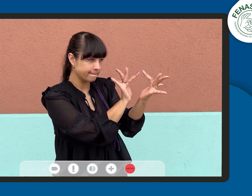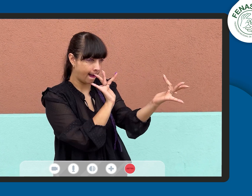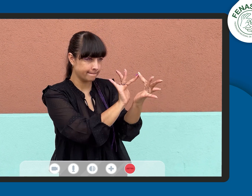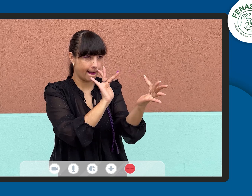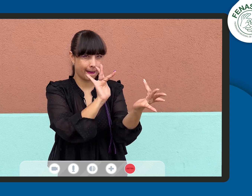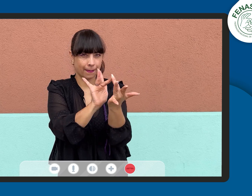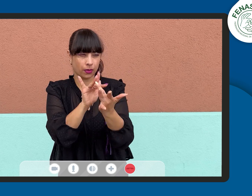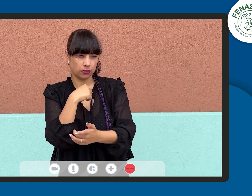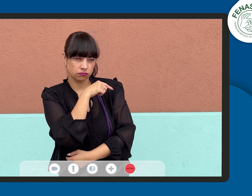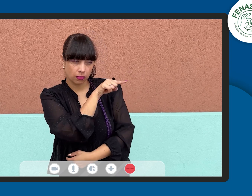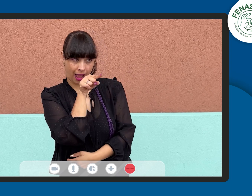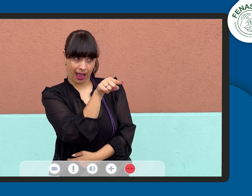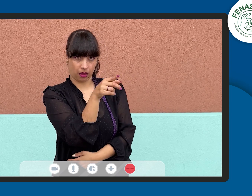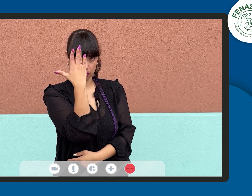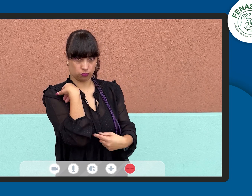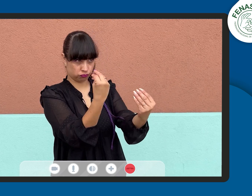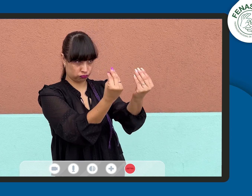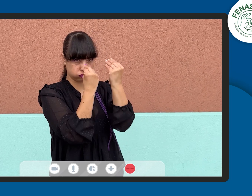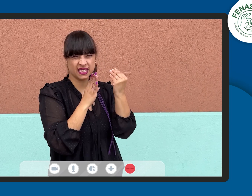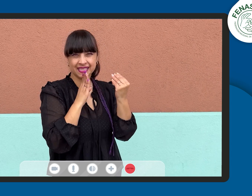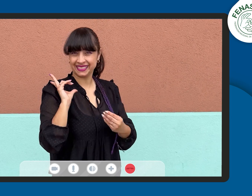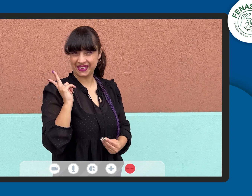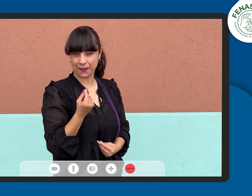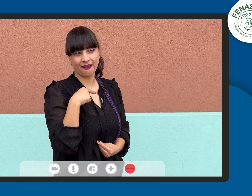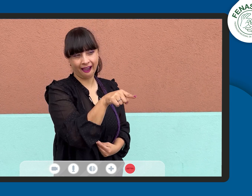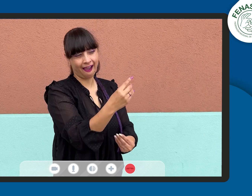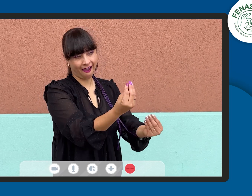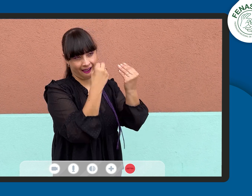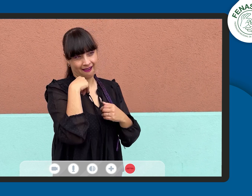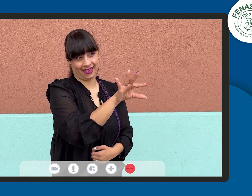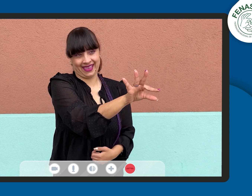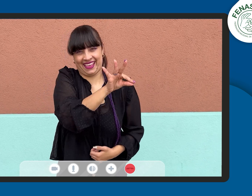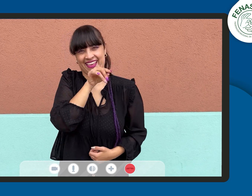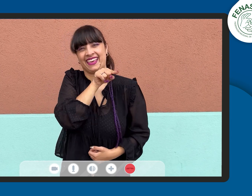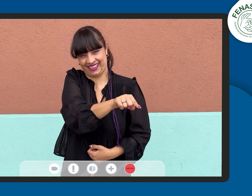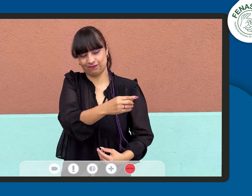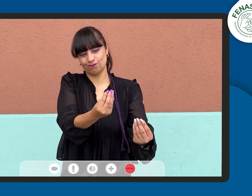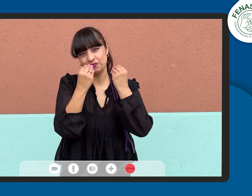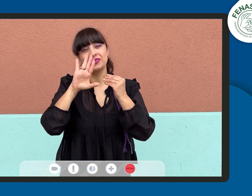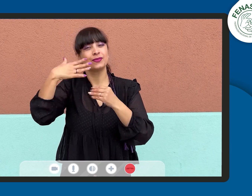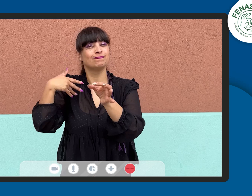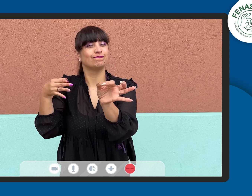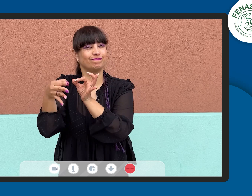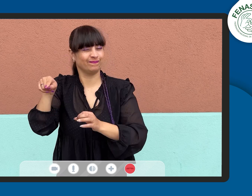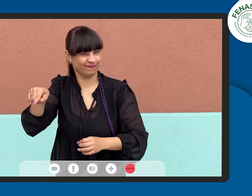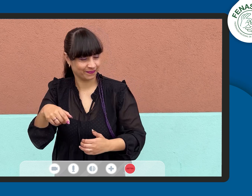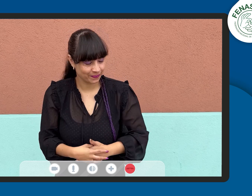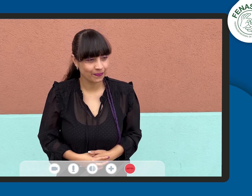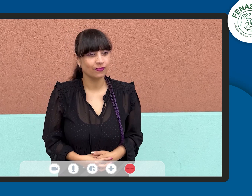forma particular de expresar su imaginación. Precisamente yo fui formada por Simonatia. Más adelante les